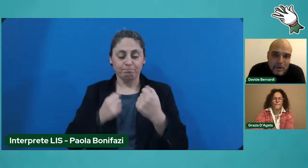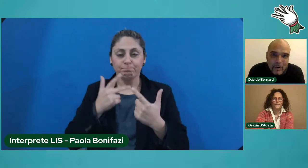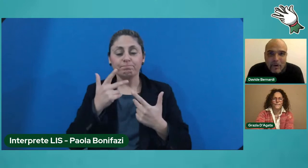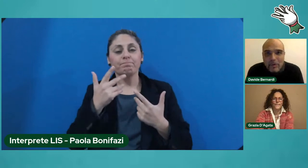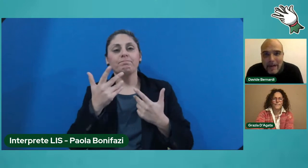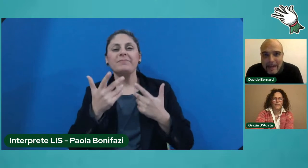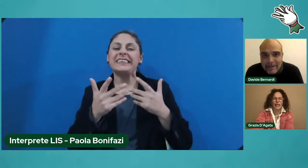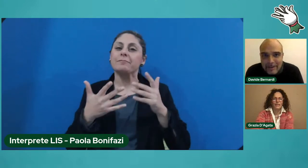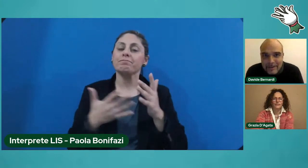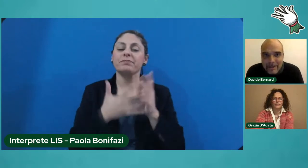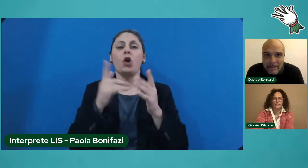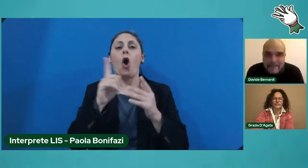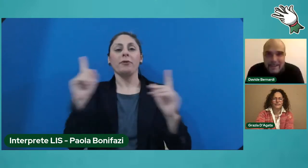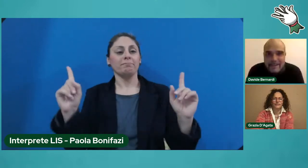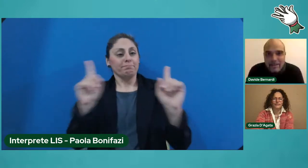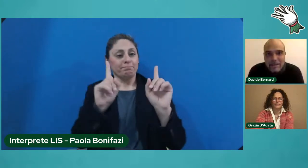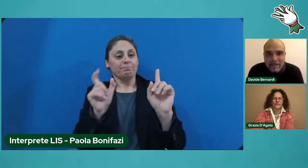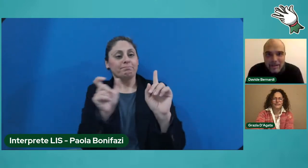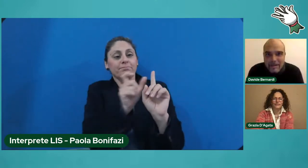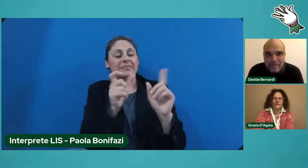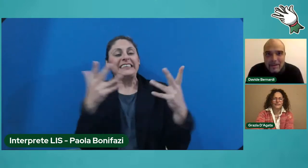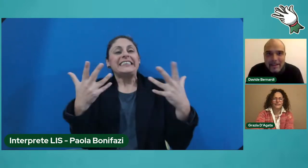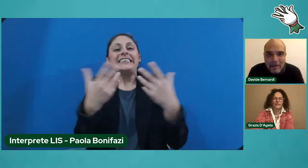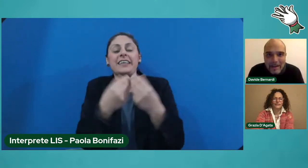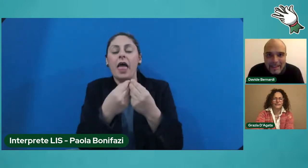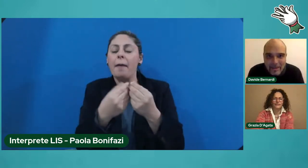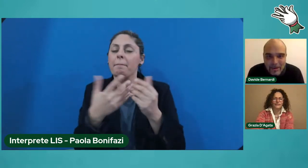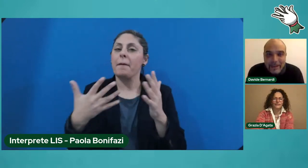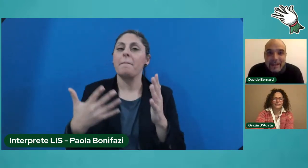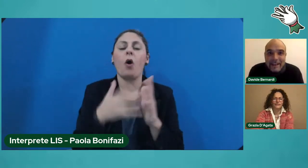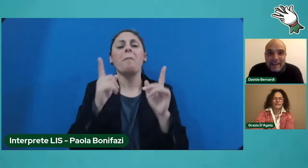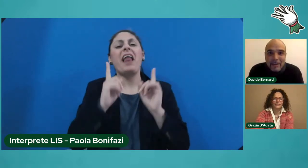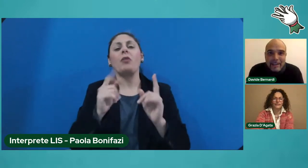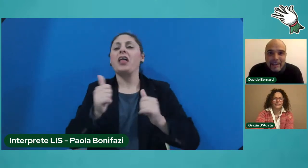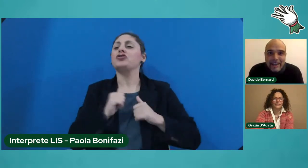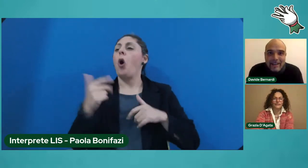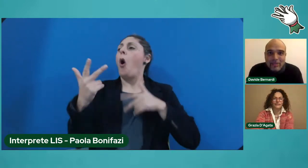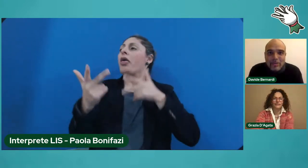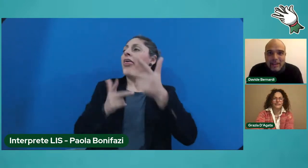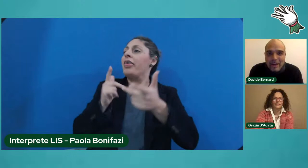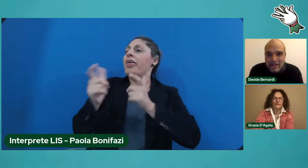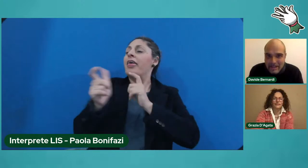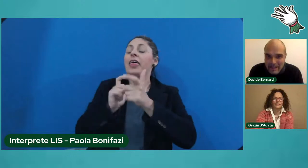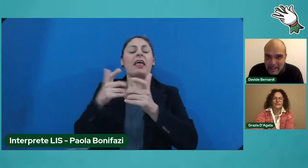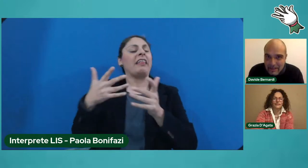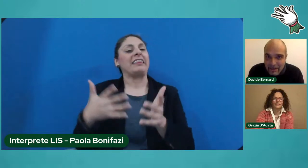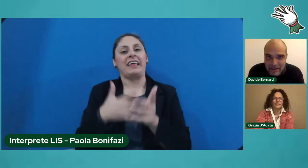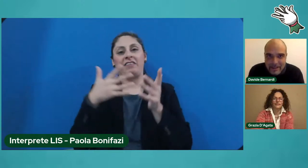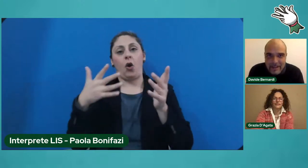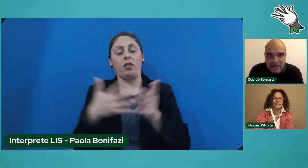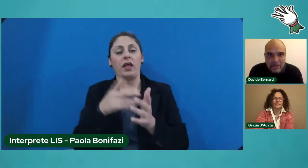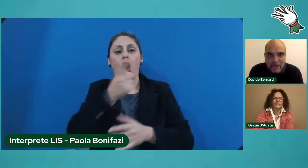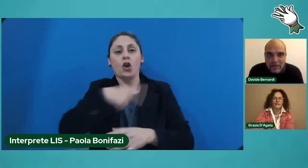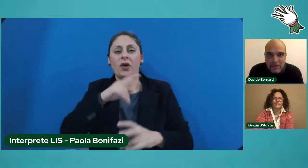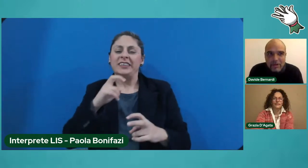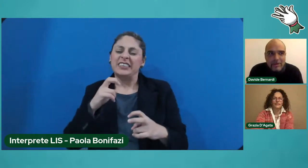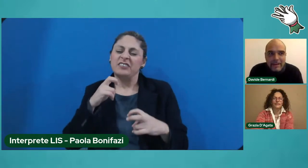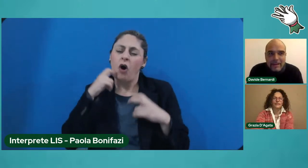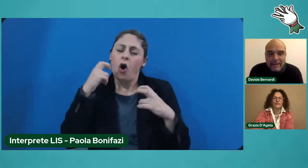uno con un altro, immessi in situazioni insomma naturali da soli. Quindi tutti i nostri sforzi e il nostro lavoro verte